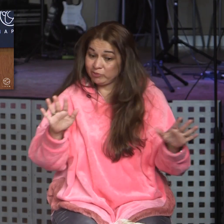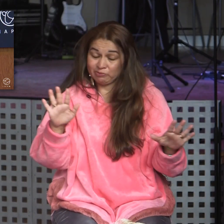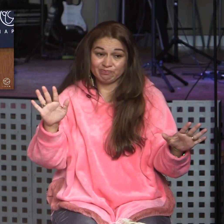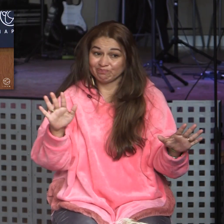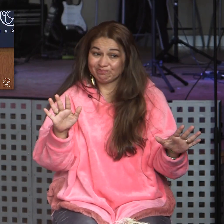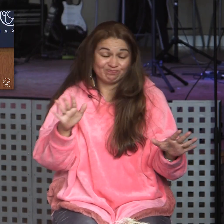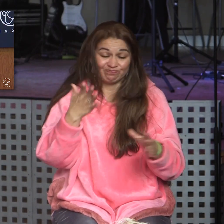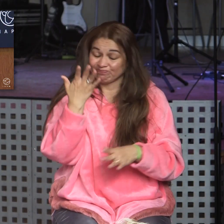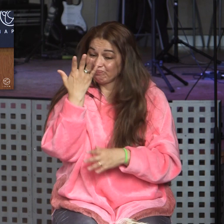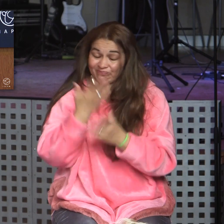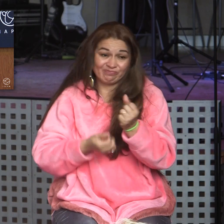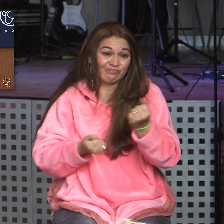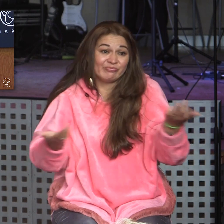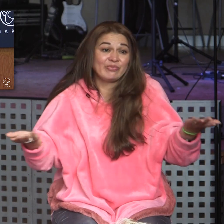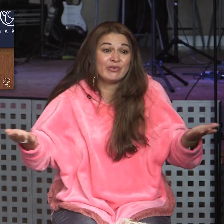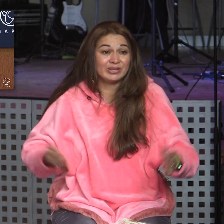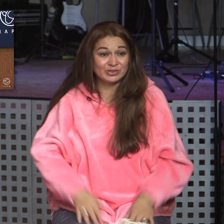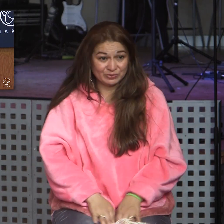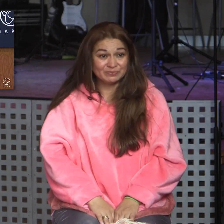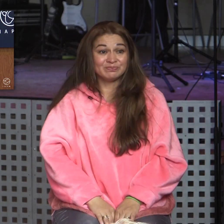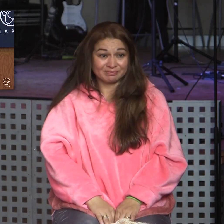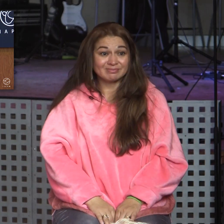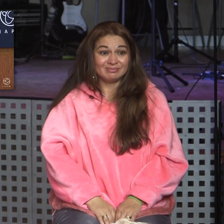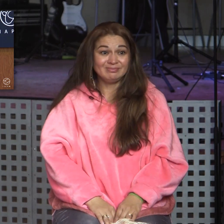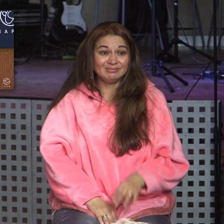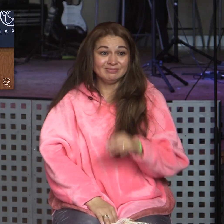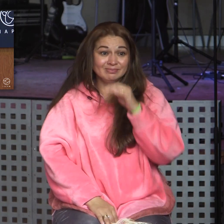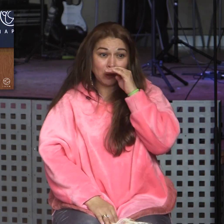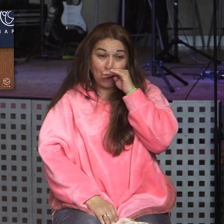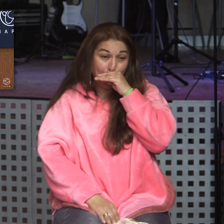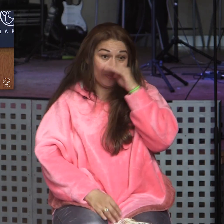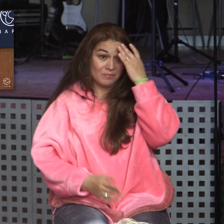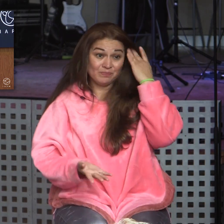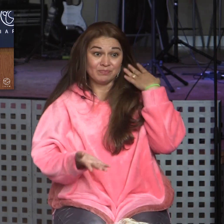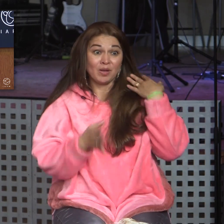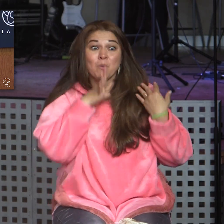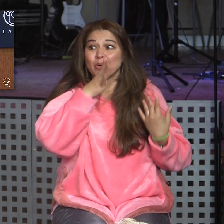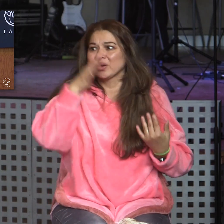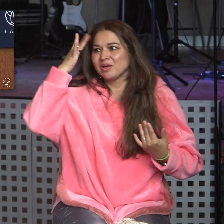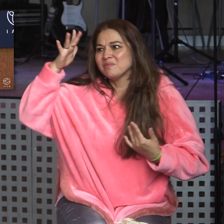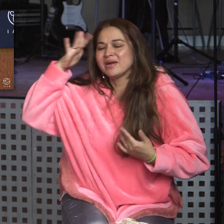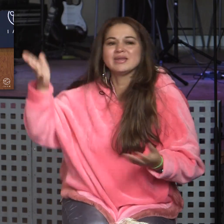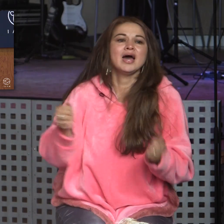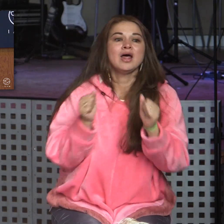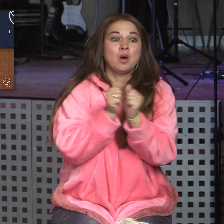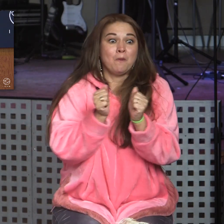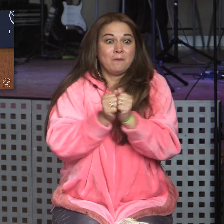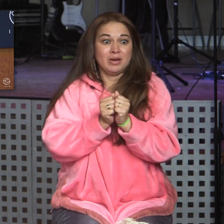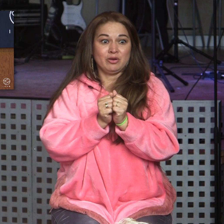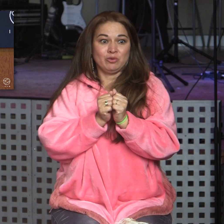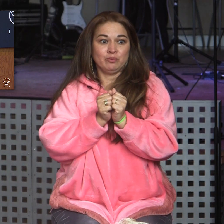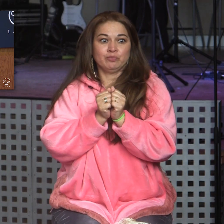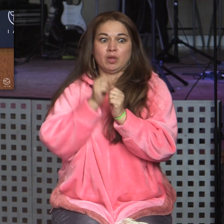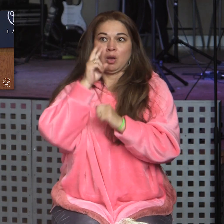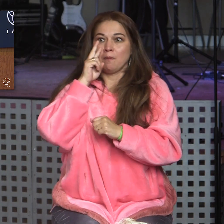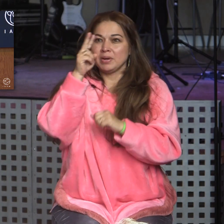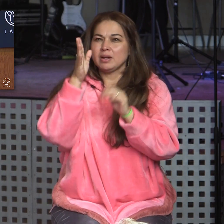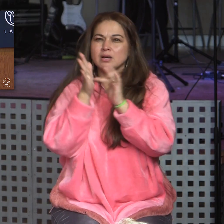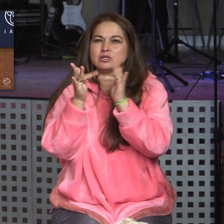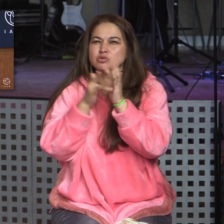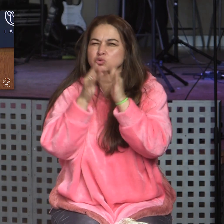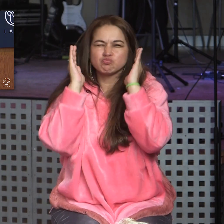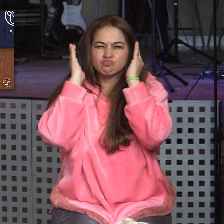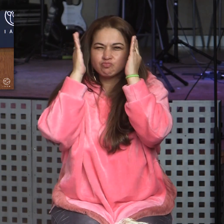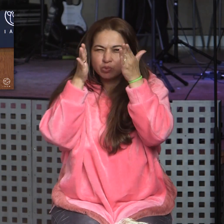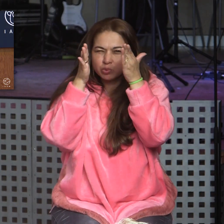Él vio el lío físico que se estaba montando, las olas, etc. Al ver lo visible, ¿sabes qué